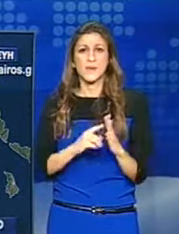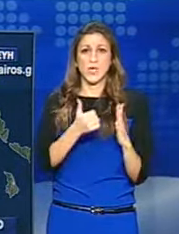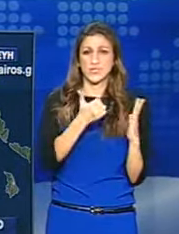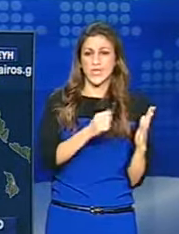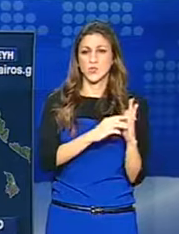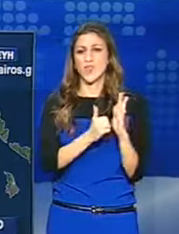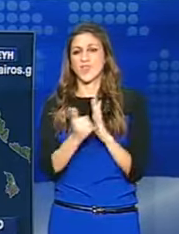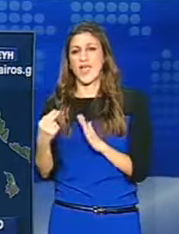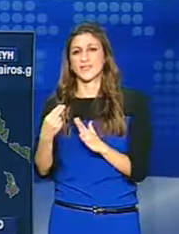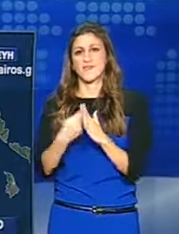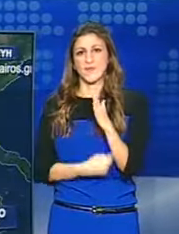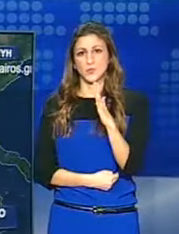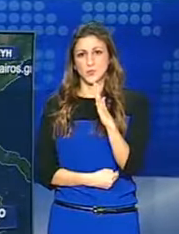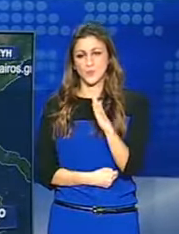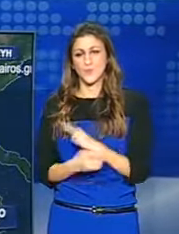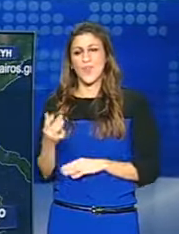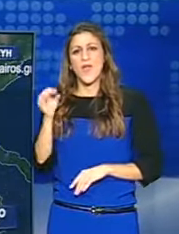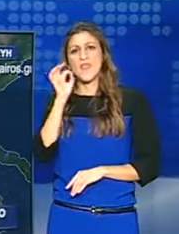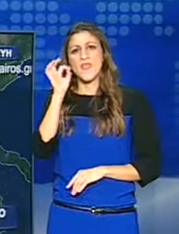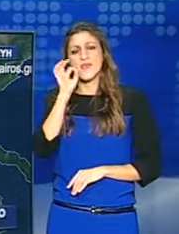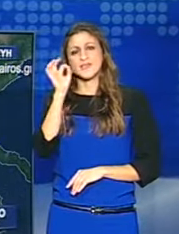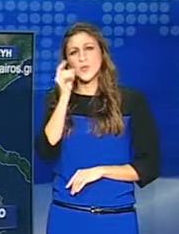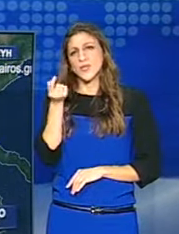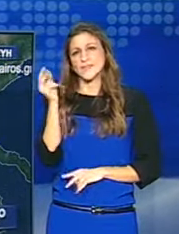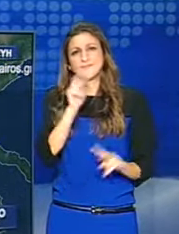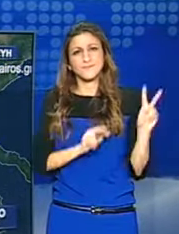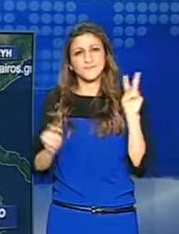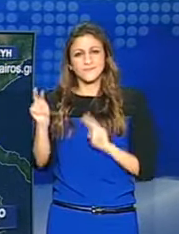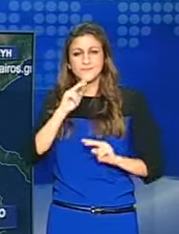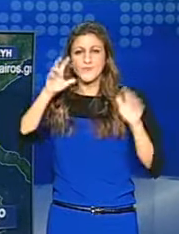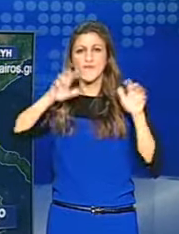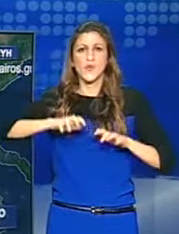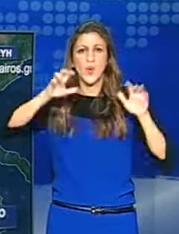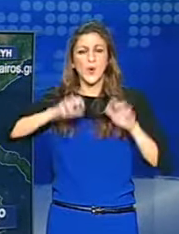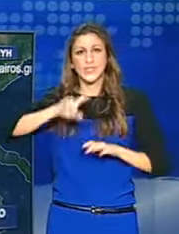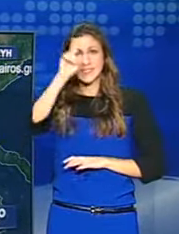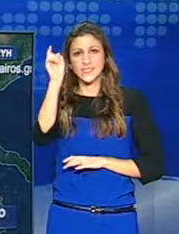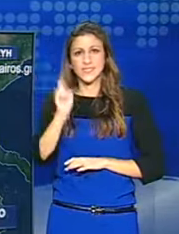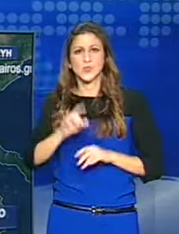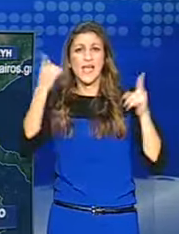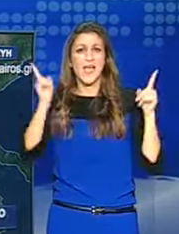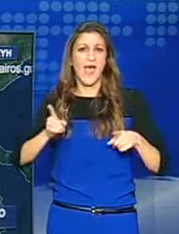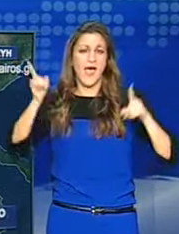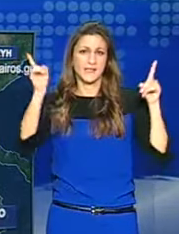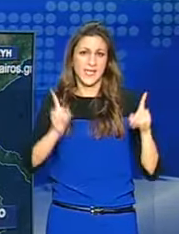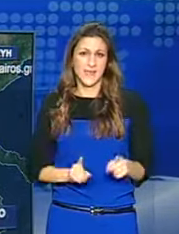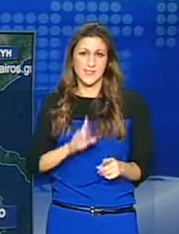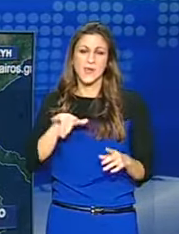16° c στη θεσσαλονίκη θα σημειωθούν νεφώσεις με βροχές και πιθανώς πρόσκαιρη καταιγίδα βαθμ βελτίωση οι